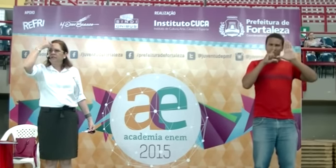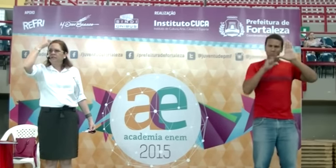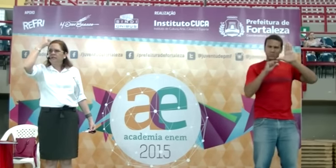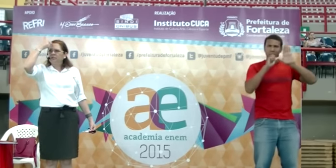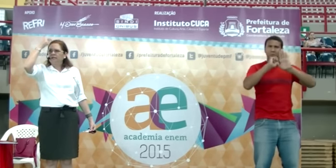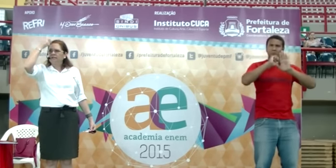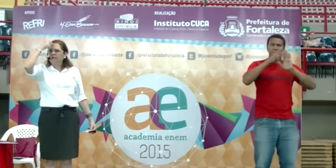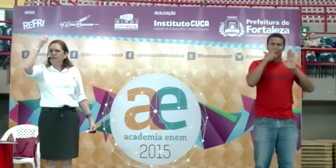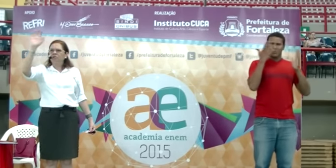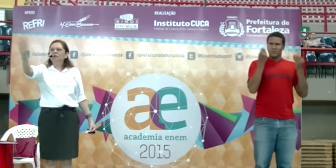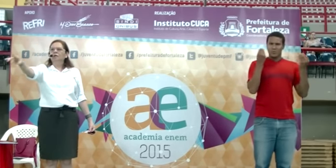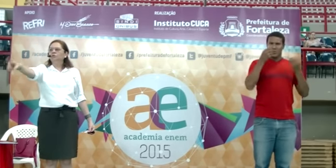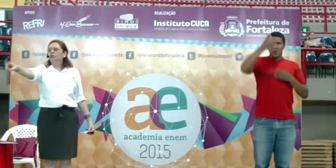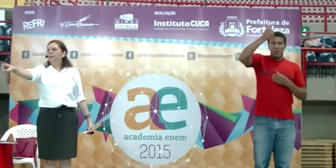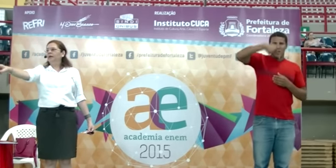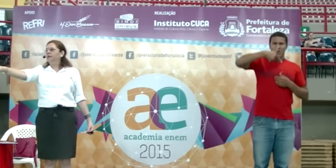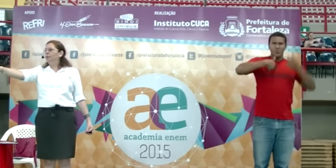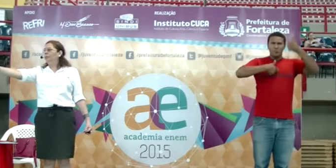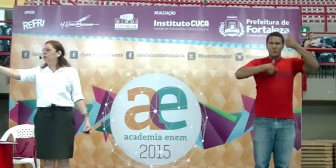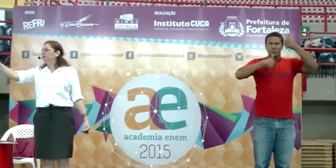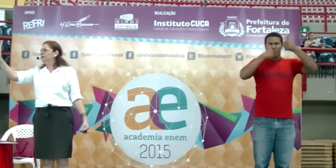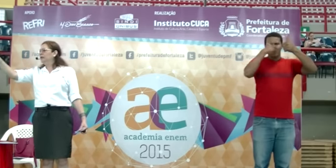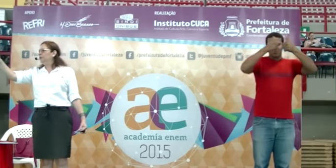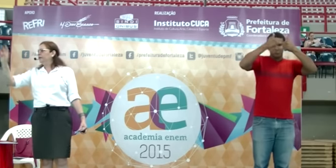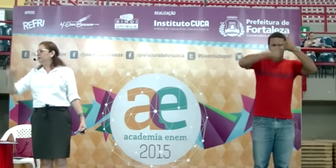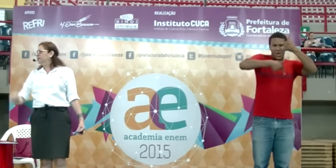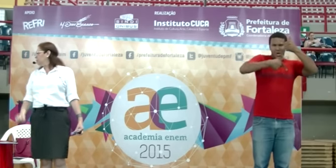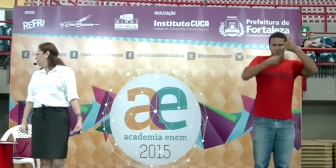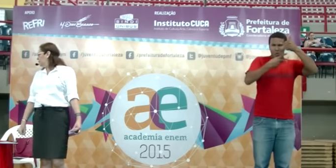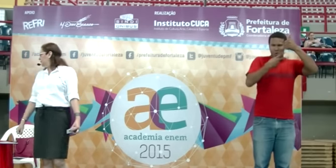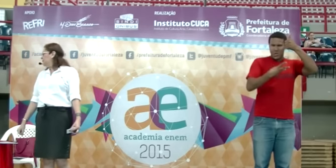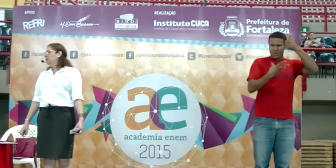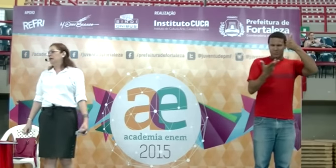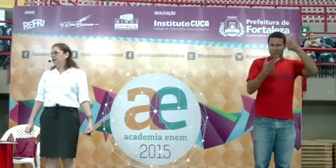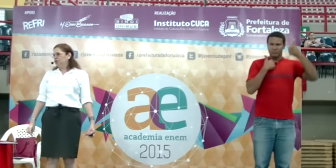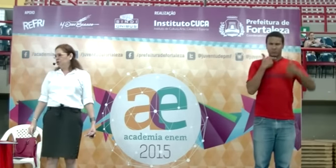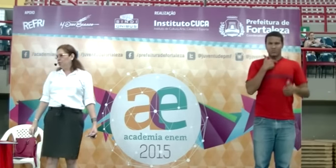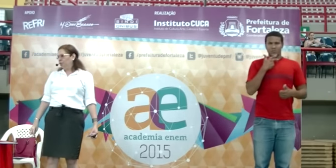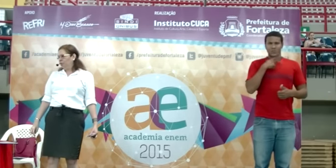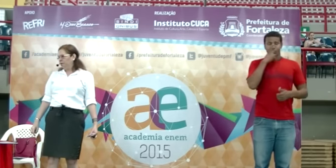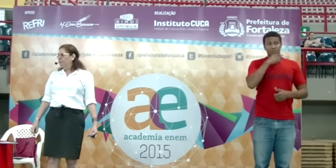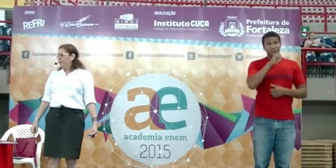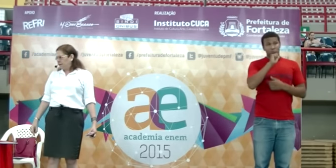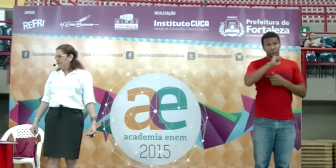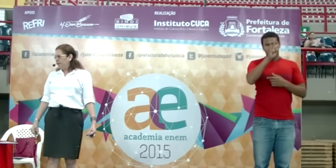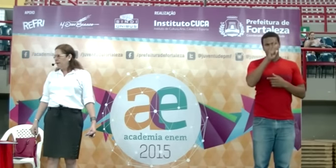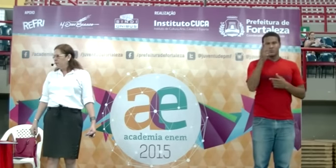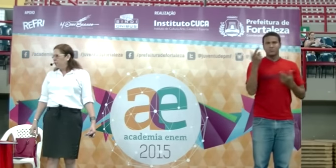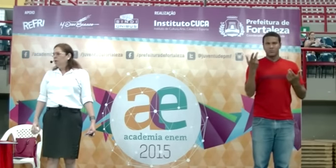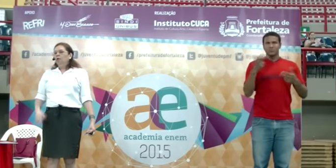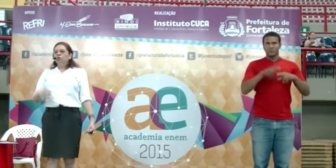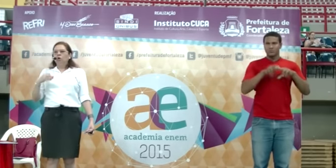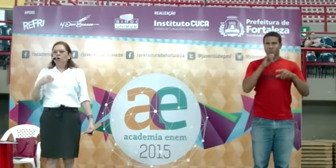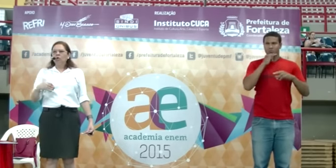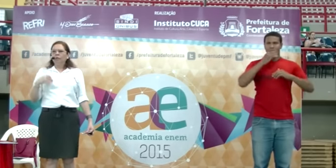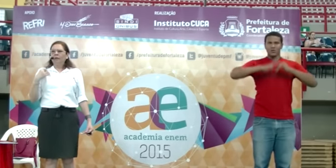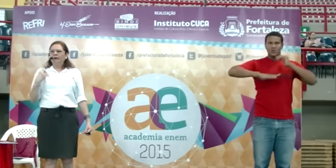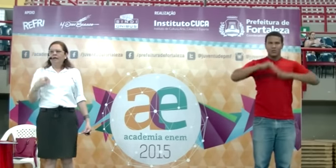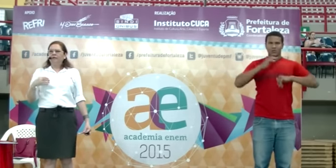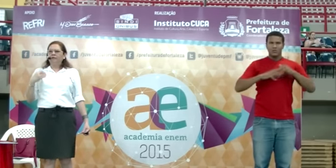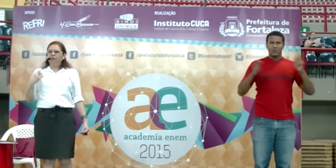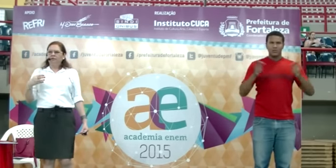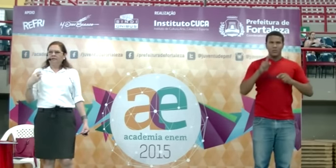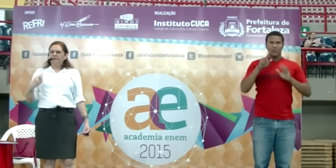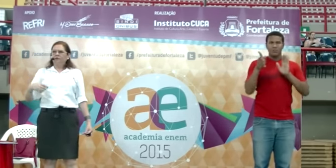fiscal, você já está ciente, eu estou perdendo pontos na competência 2, que é na estrutura, tá certo?